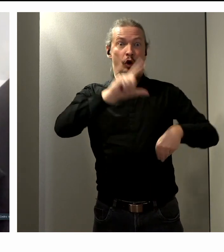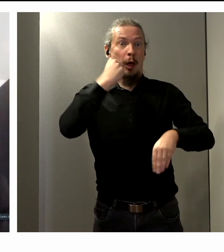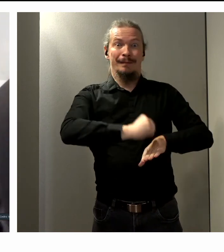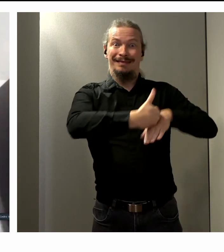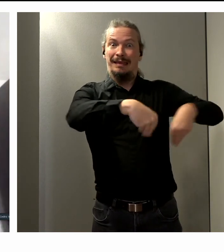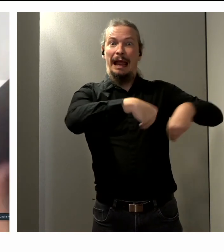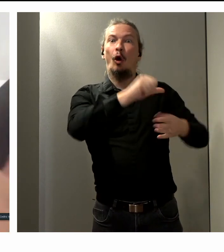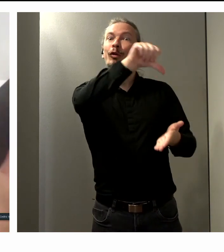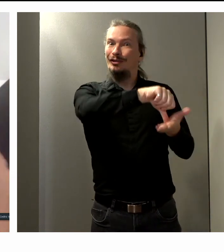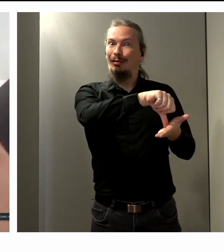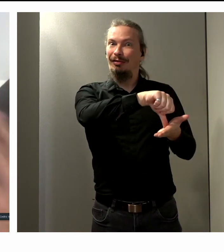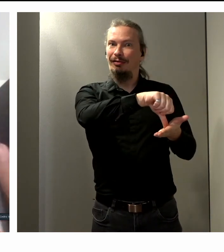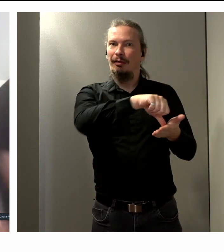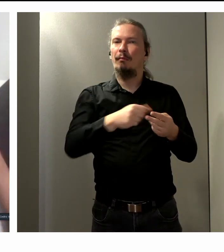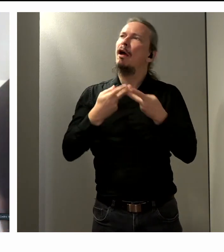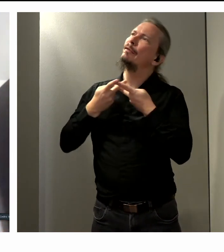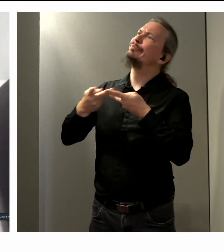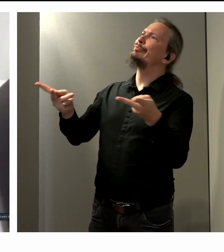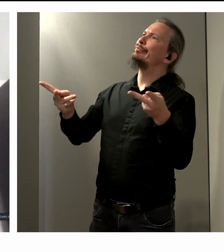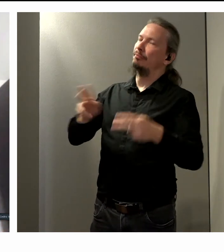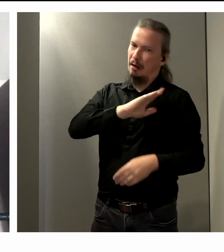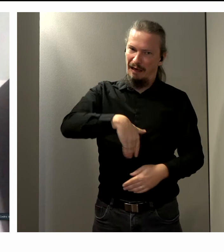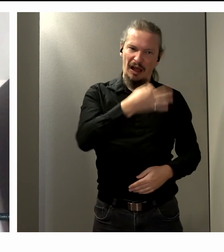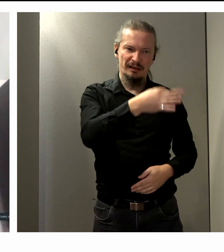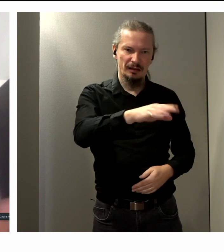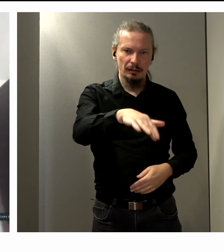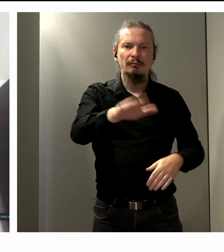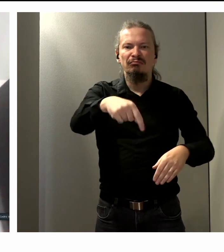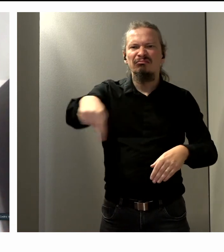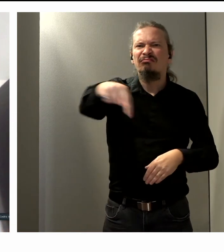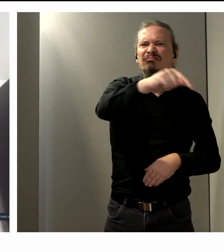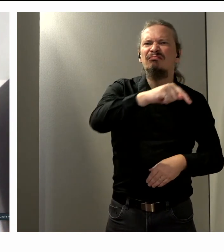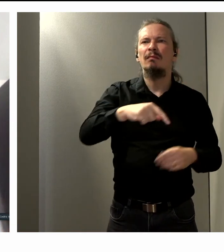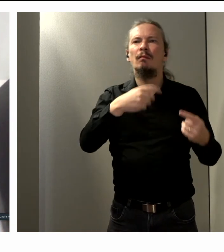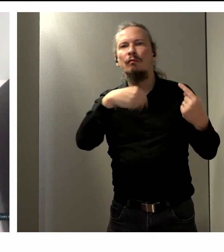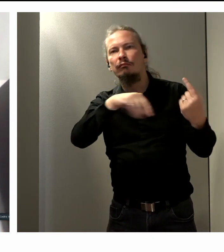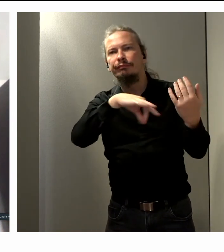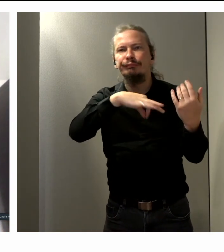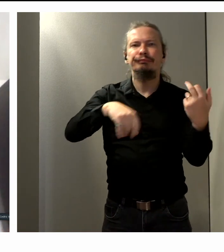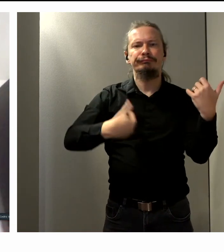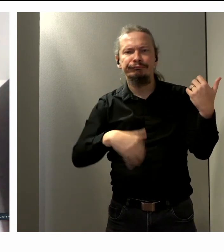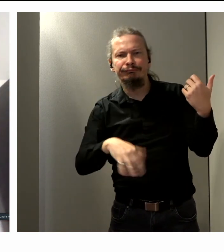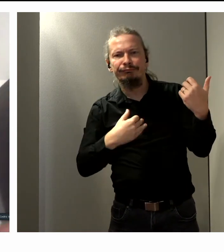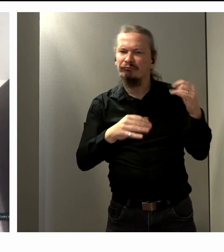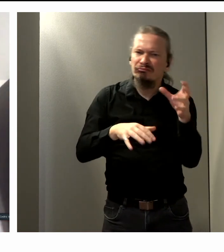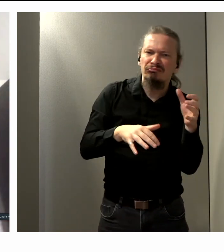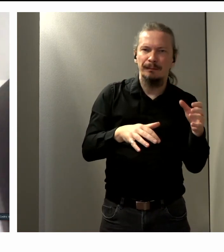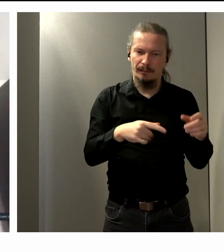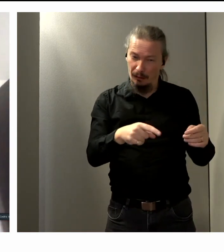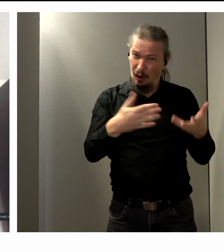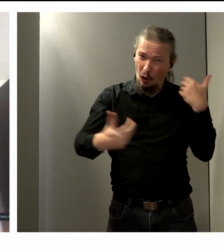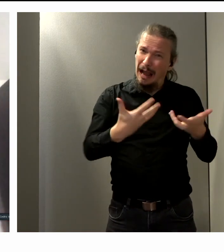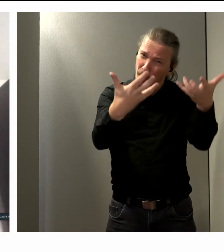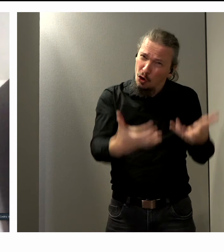de l'une des représentations, challengeant ces pensionnaires atteints de handicap très lourd pour certains, en leur disant «